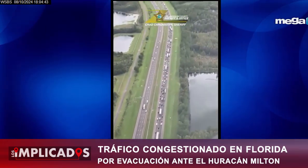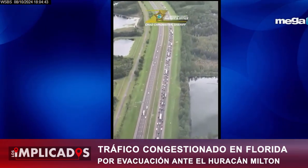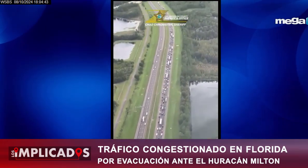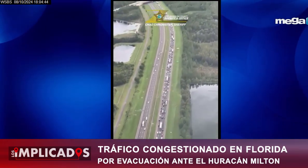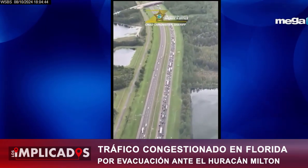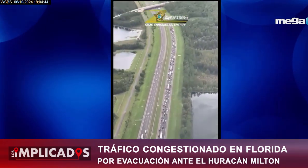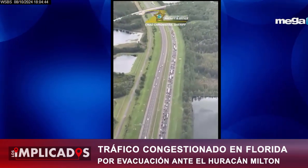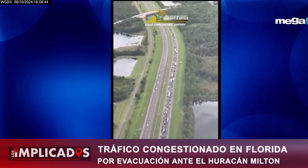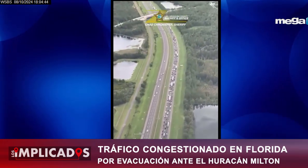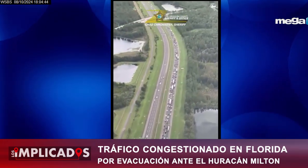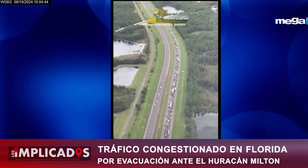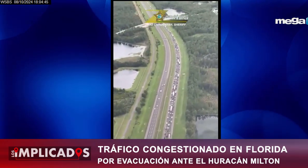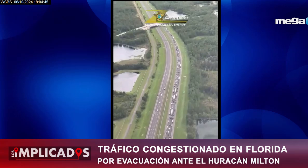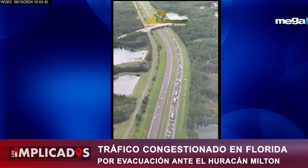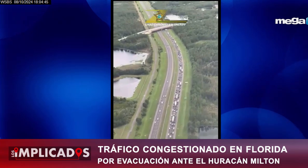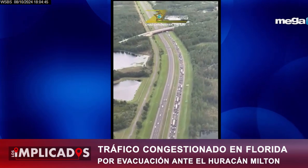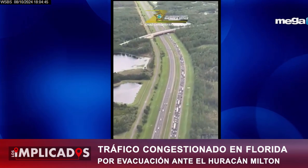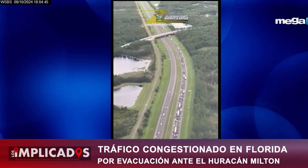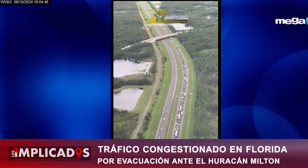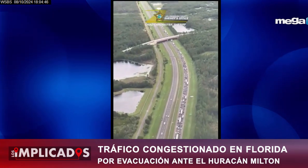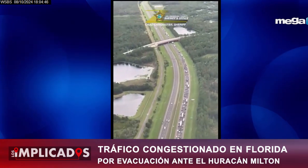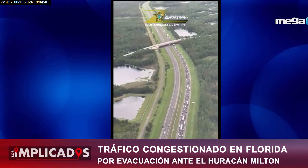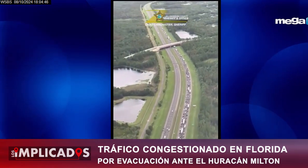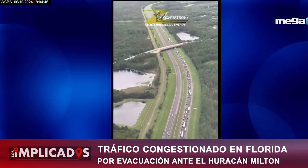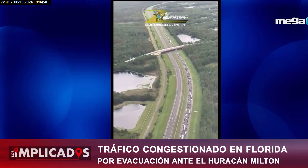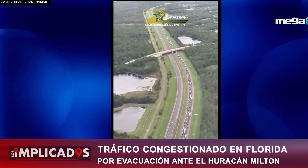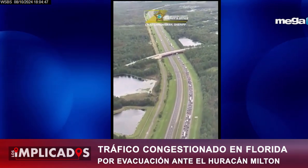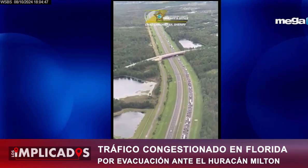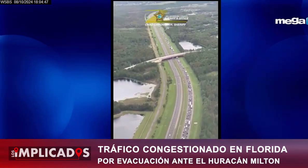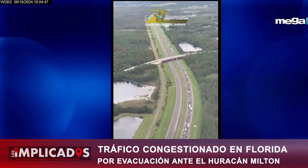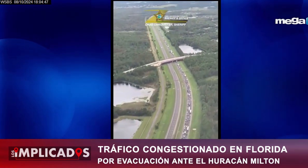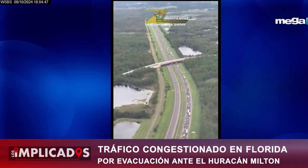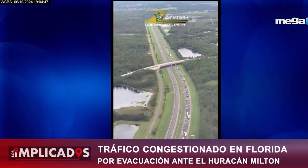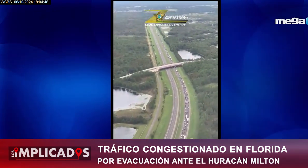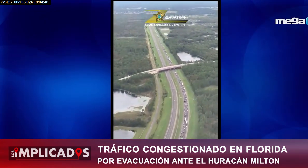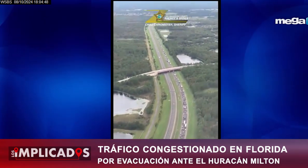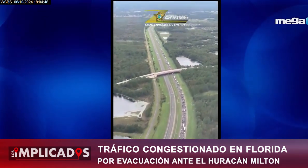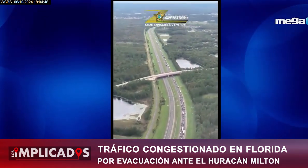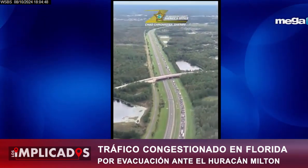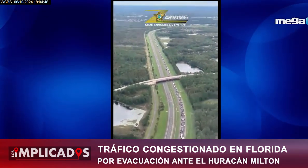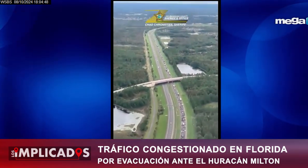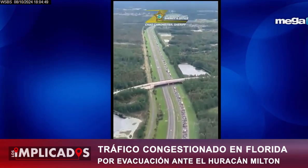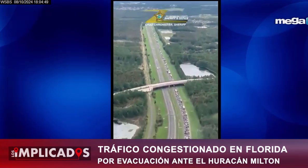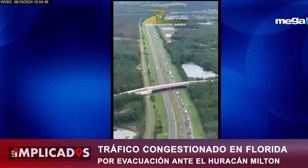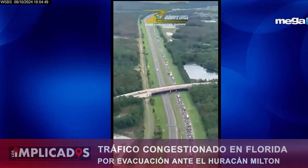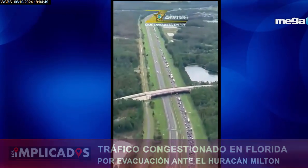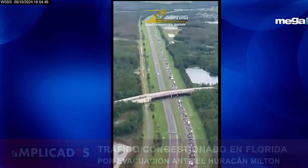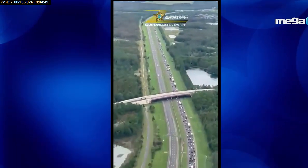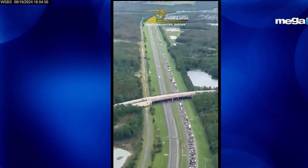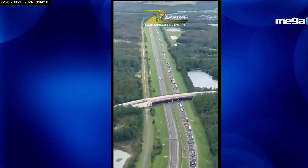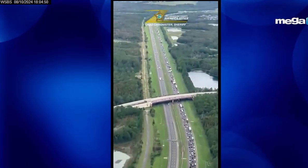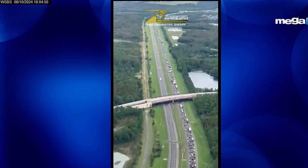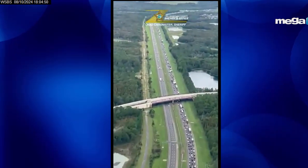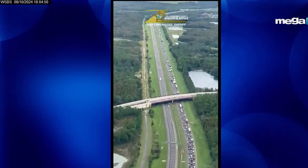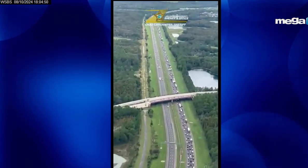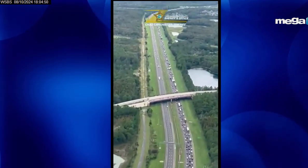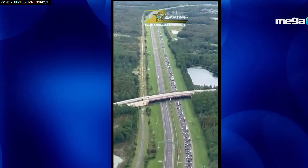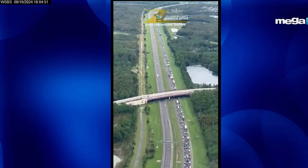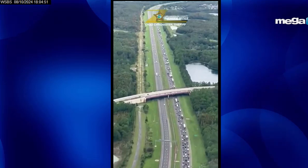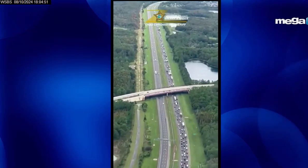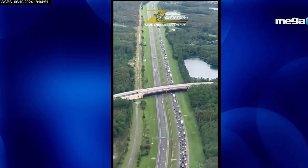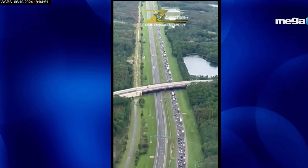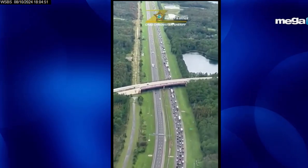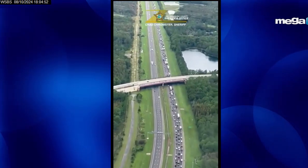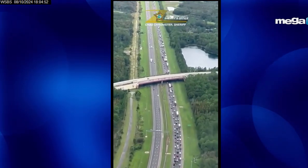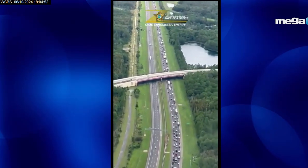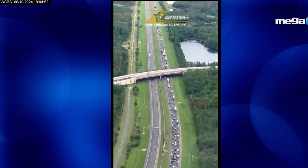los residentes del área de Tampa evacuaban debido a la aproximación del huracán Milton. Se registraron filas de vehículos moviéndose lentamente fuera